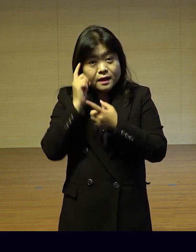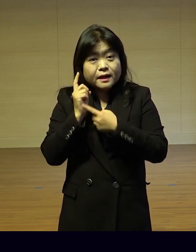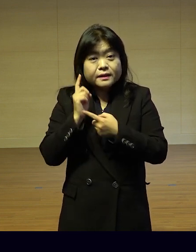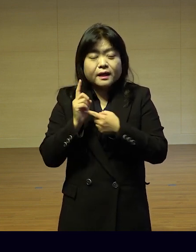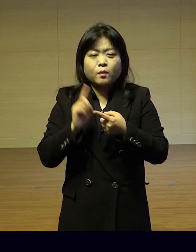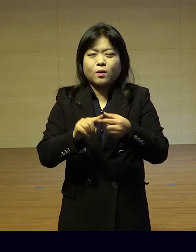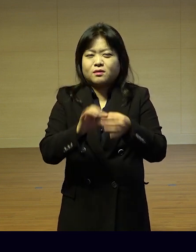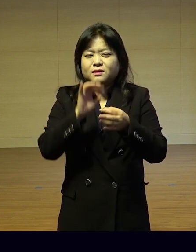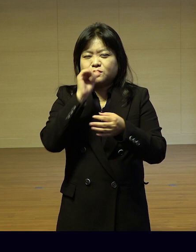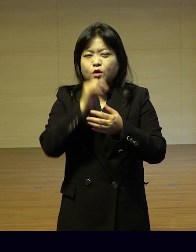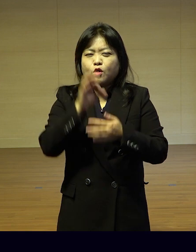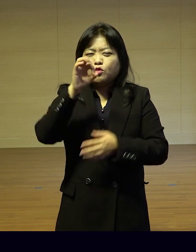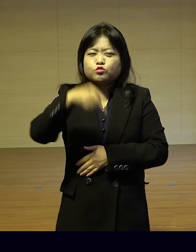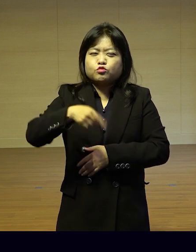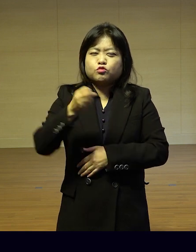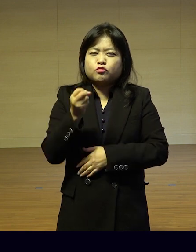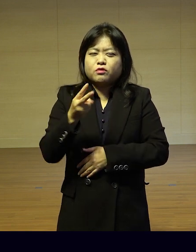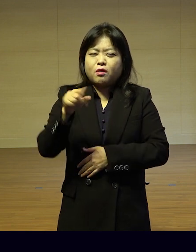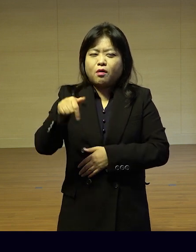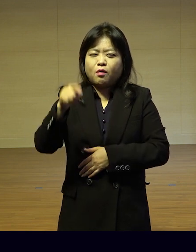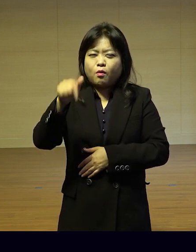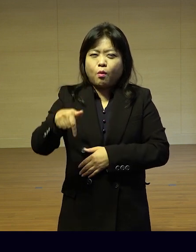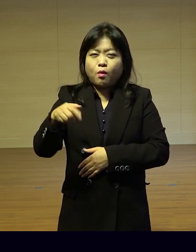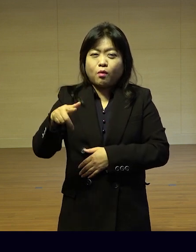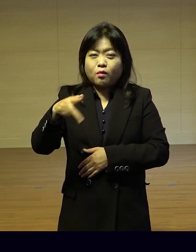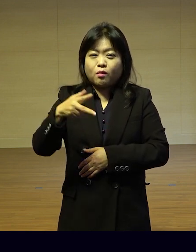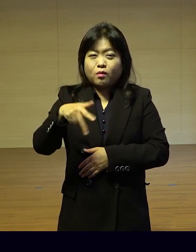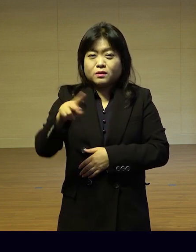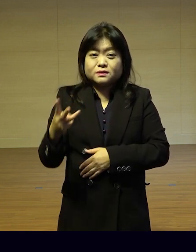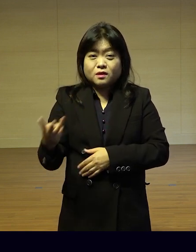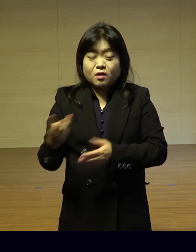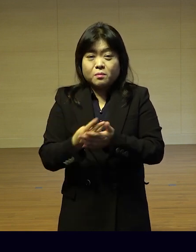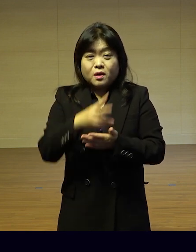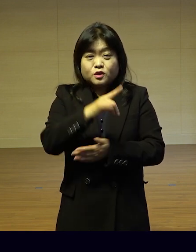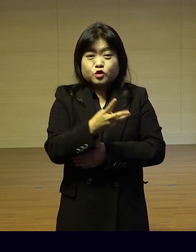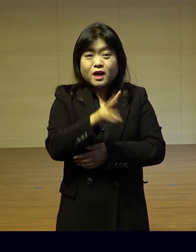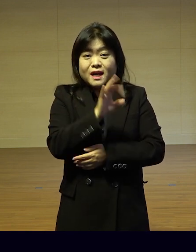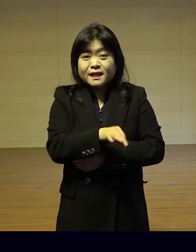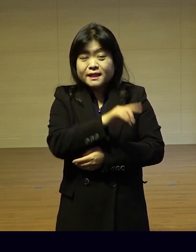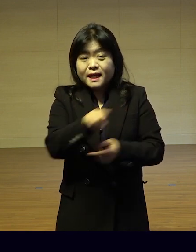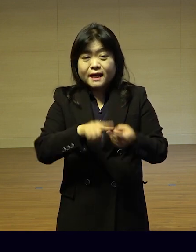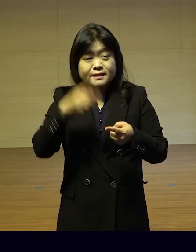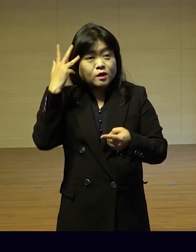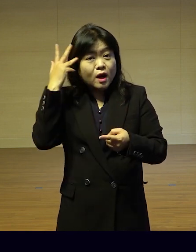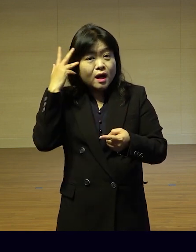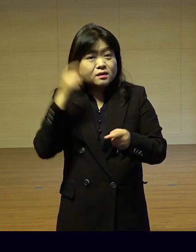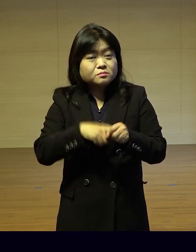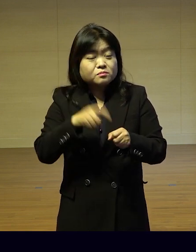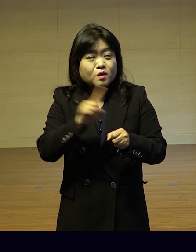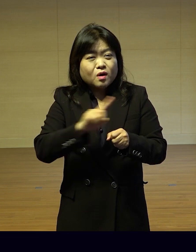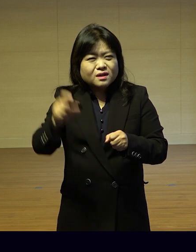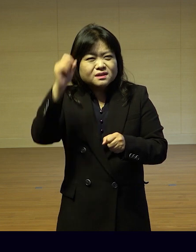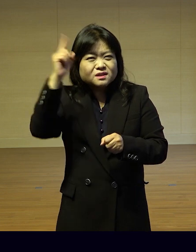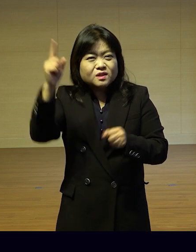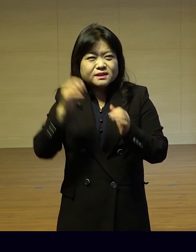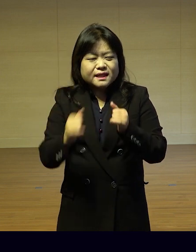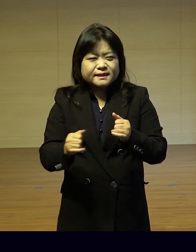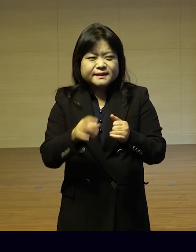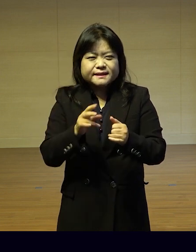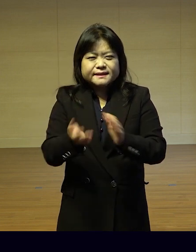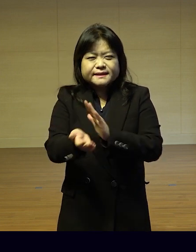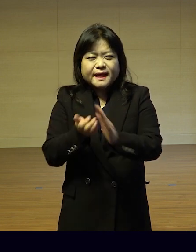우여곡절. 쉘링이라고 하는 철학자의 사상은 이제 천재의 예지적 직관에 의해서 절대자를 파악할 수 있다